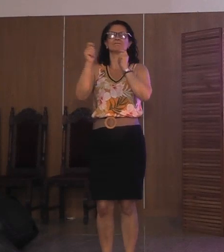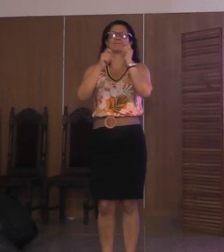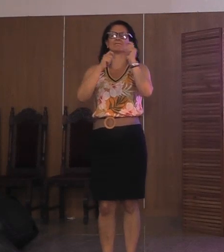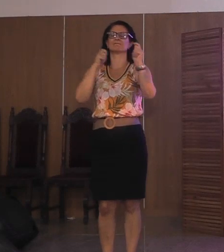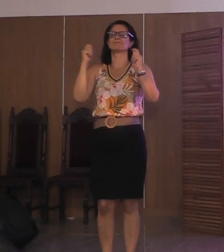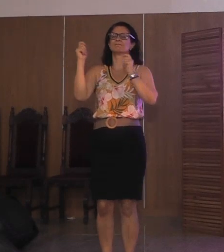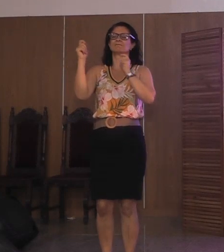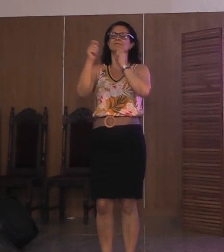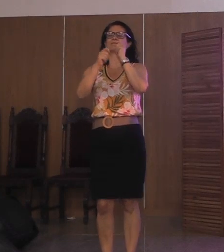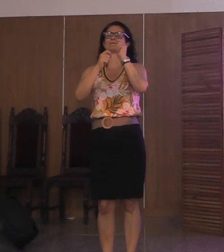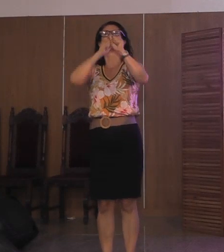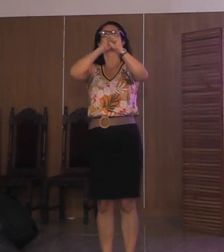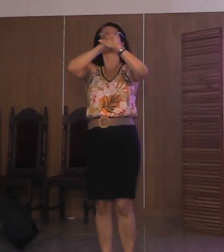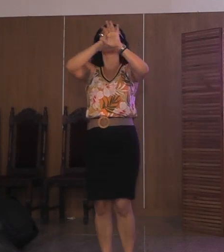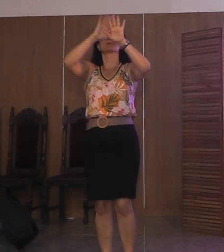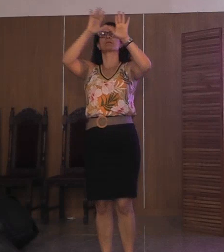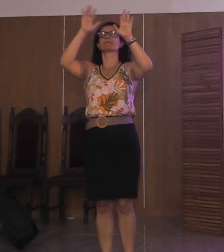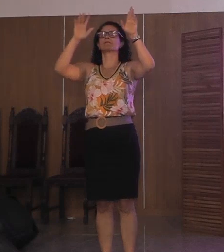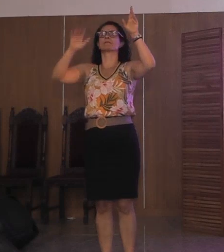Glória a Deus.